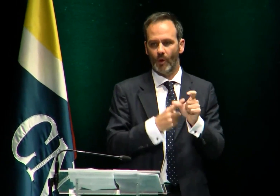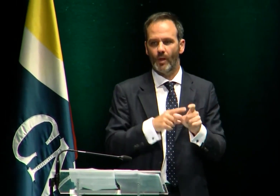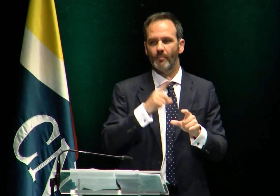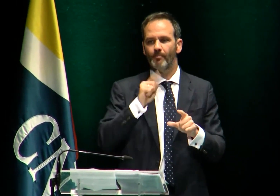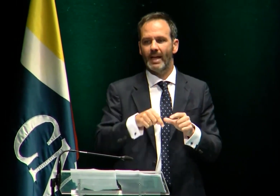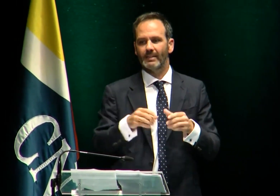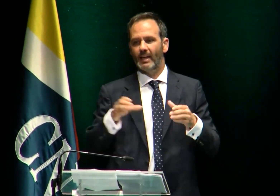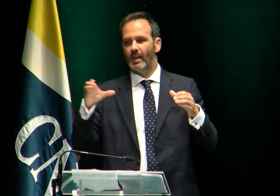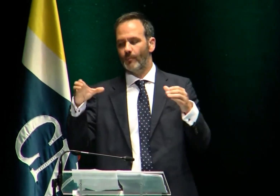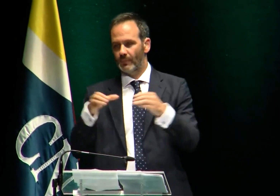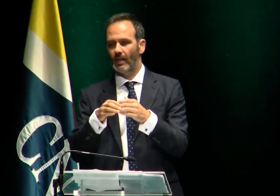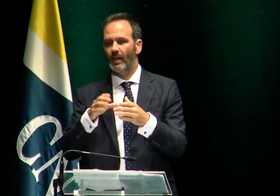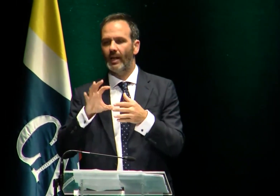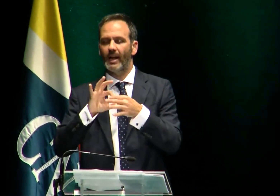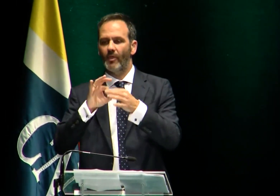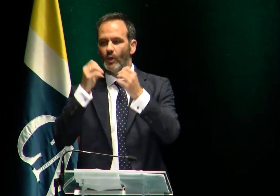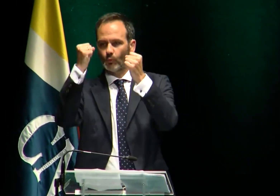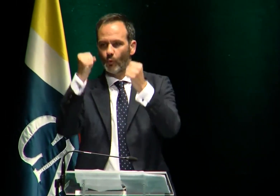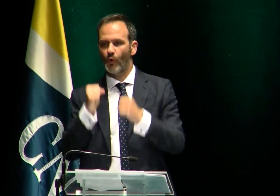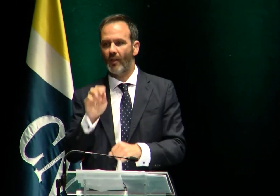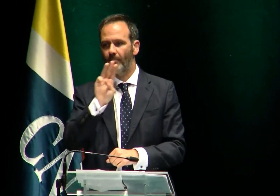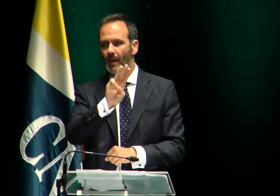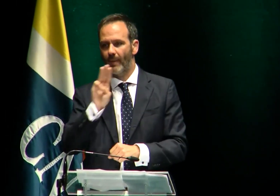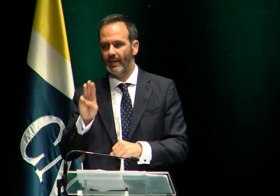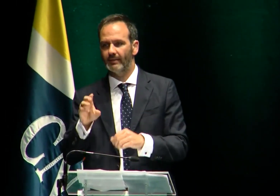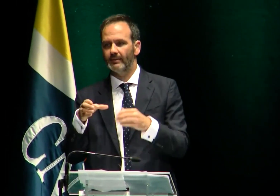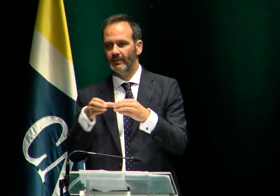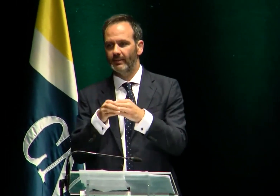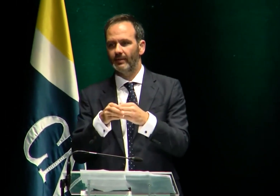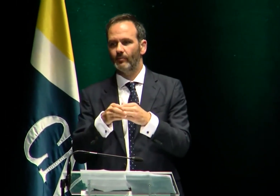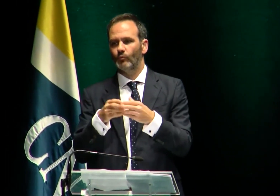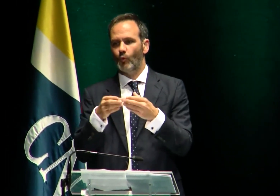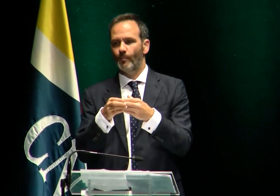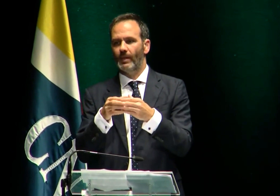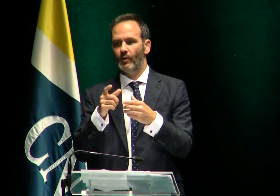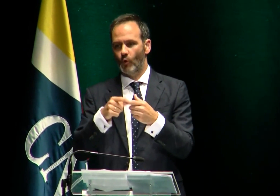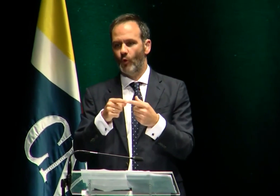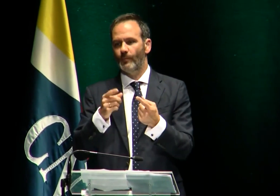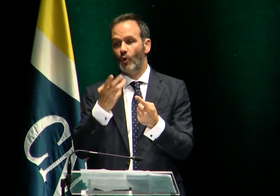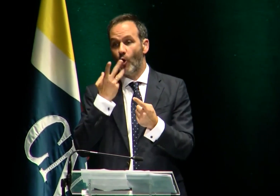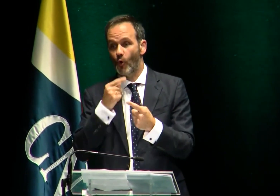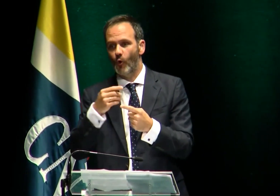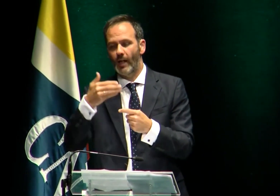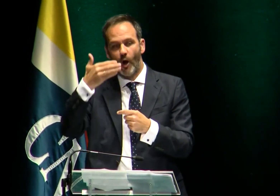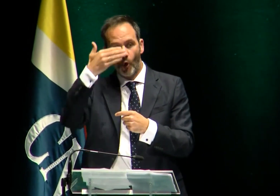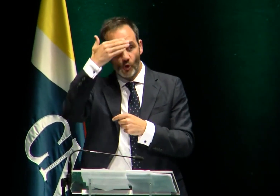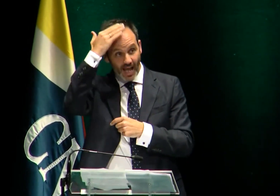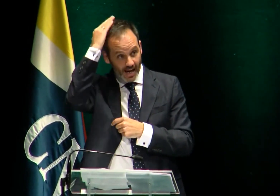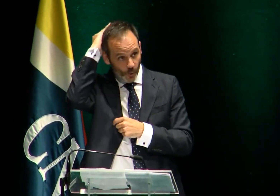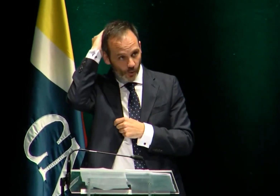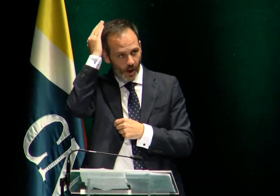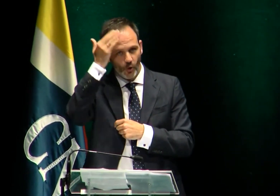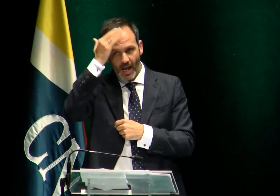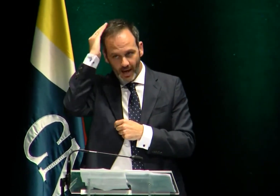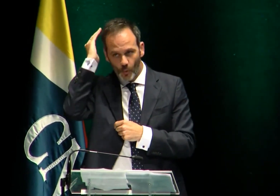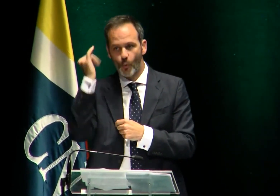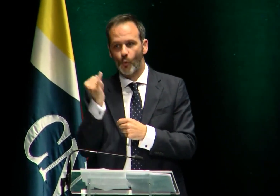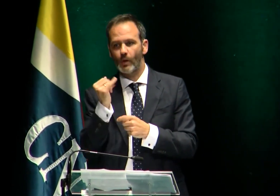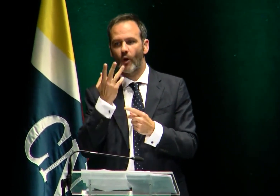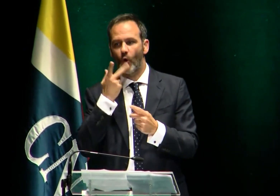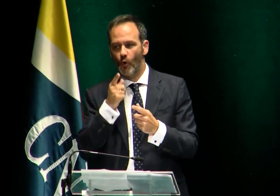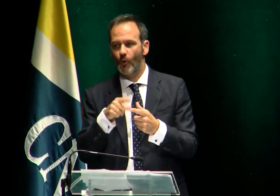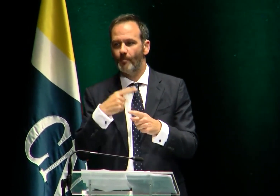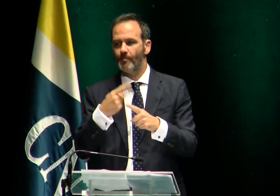Accesibilidad. A José Vicente Granados, del SEPAZ, a todas las autoridades del grupo, de diferentes grupos